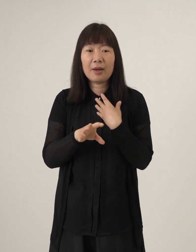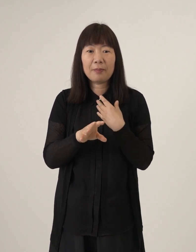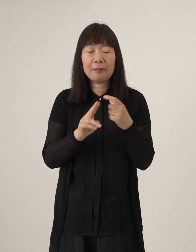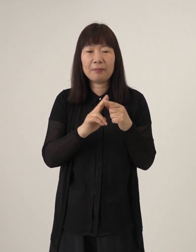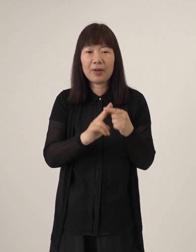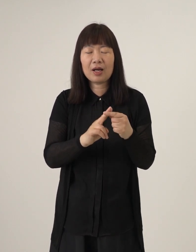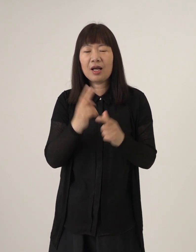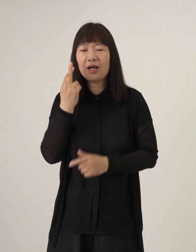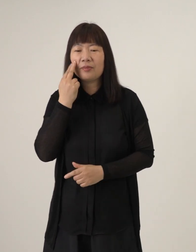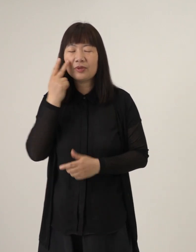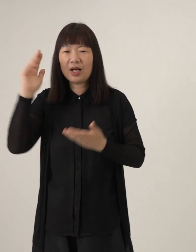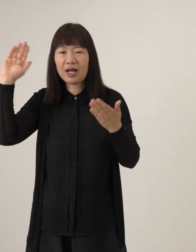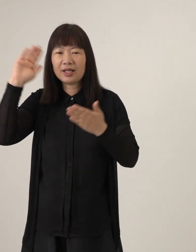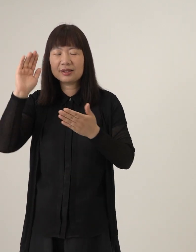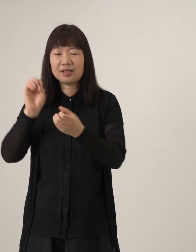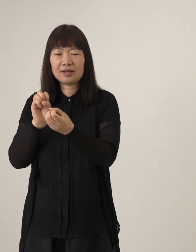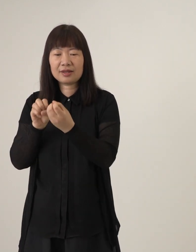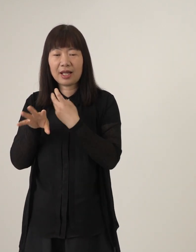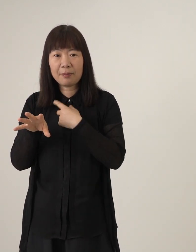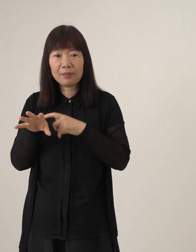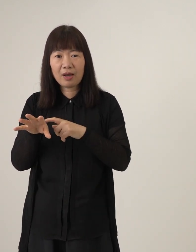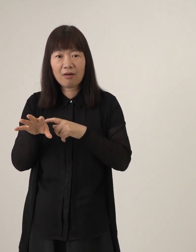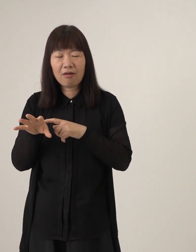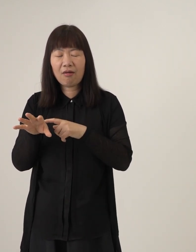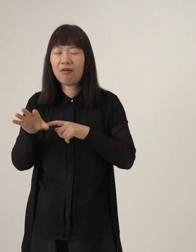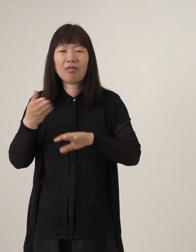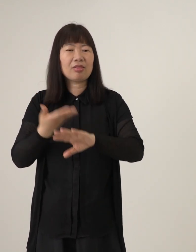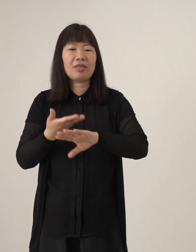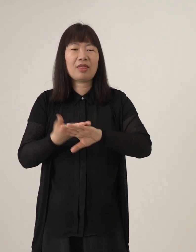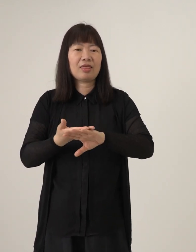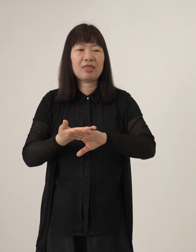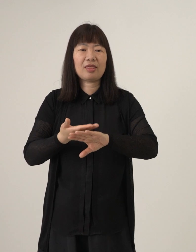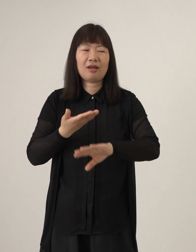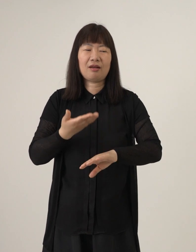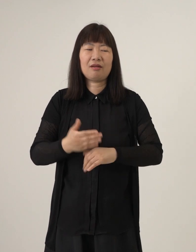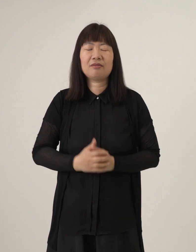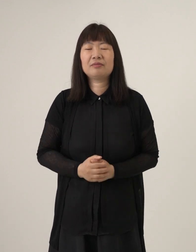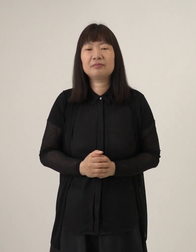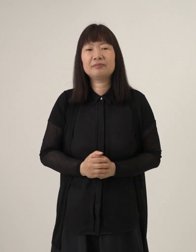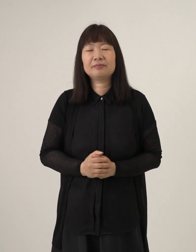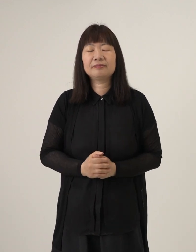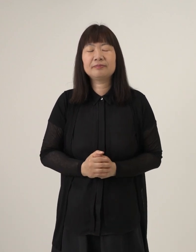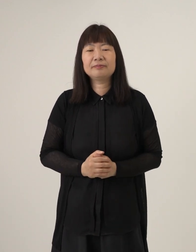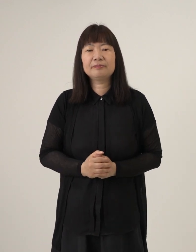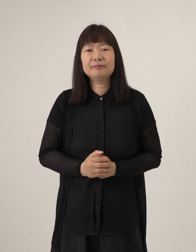답변과 미국 학생들의 답변이 하늘과 땅만큼 달랐어요.